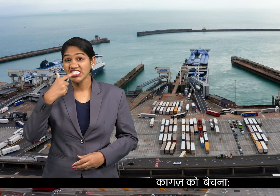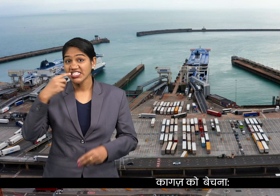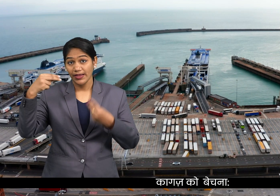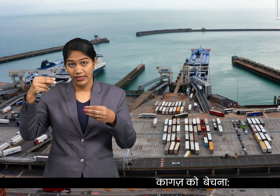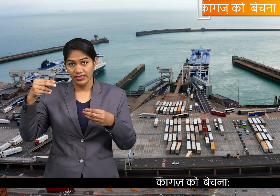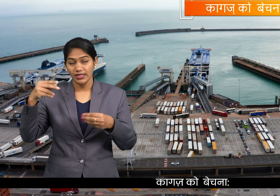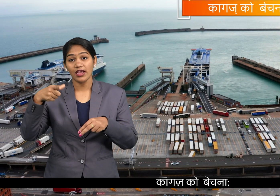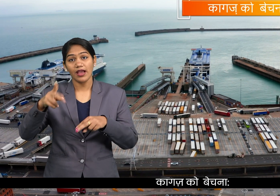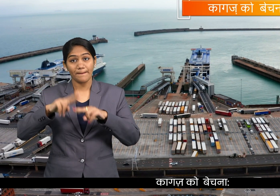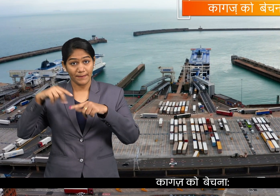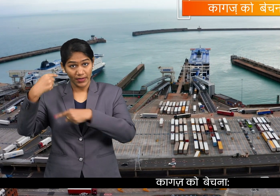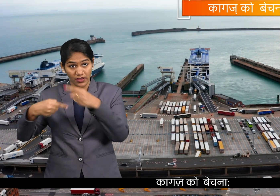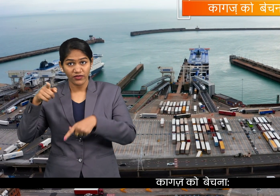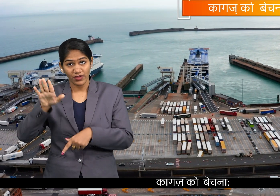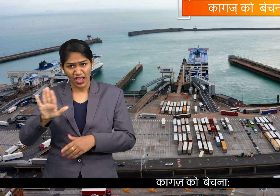कागज को बेचना।